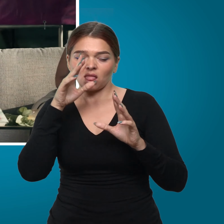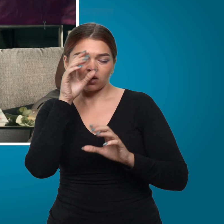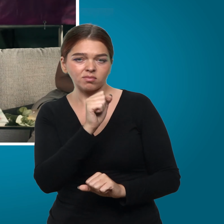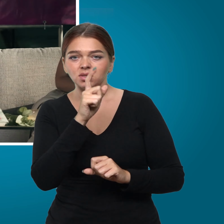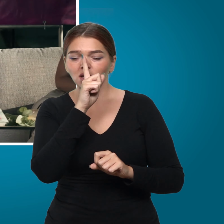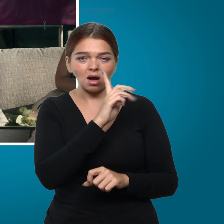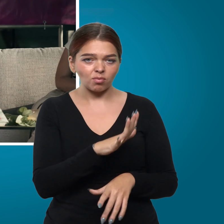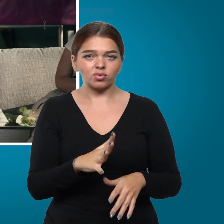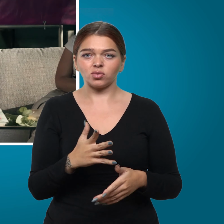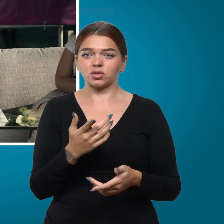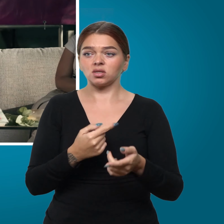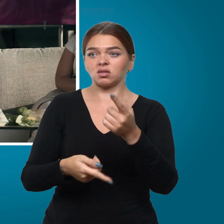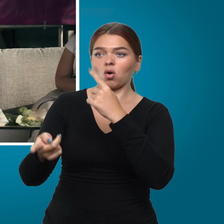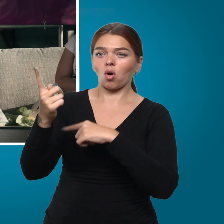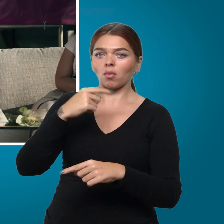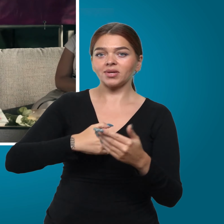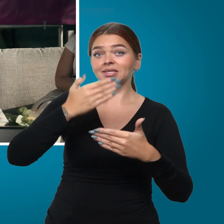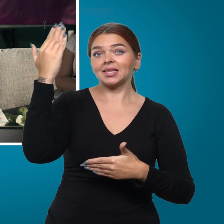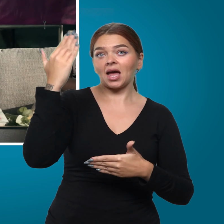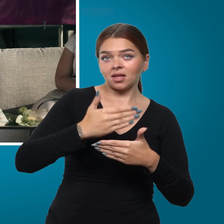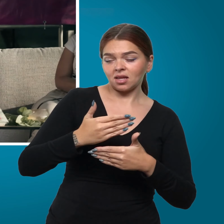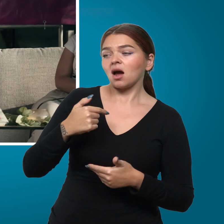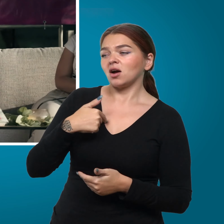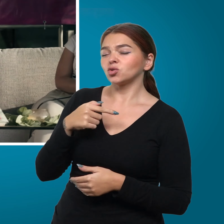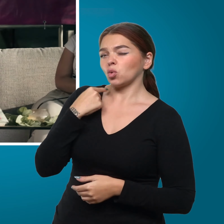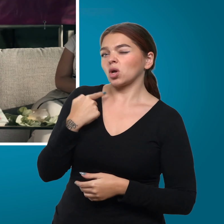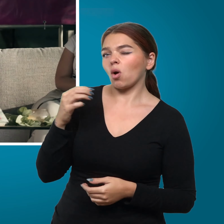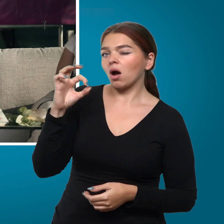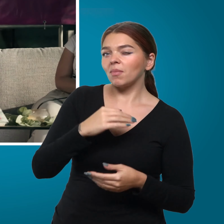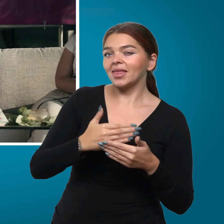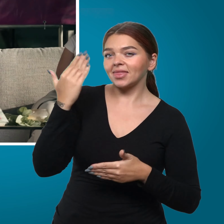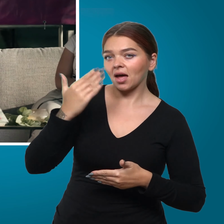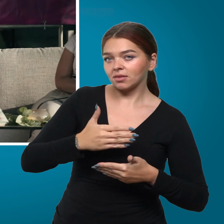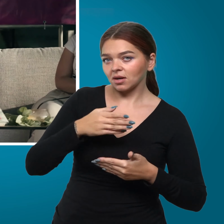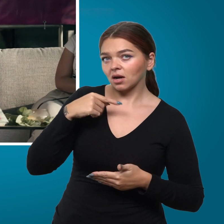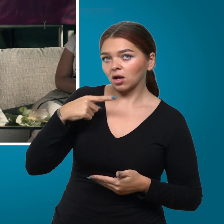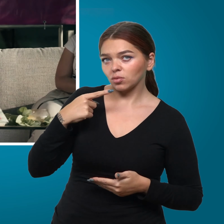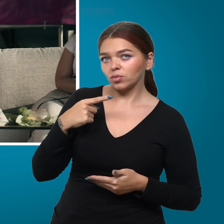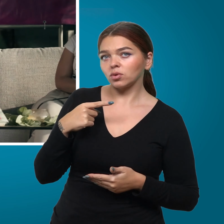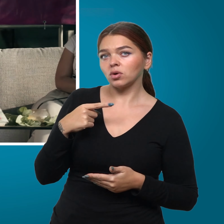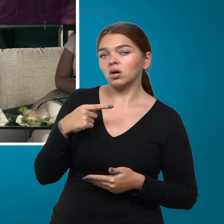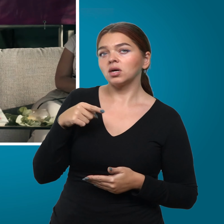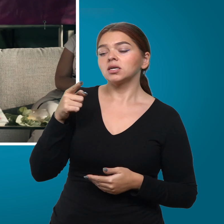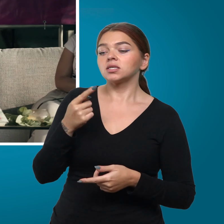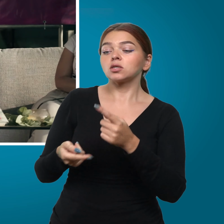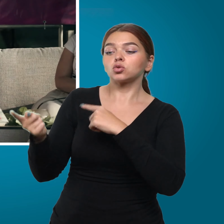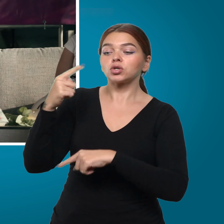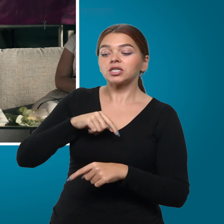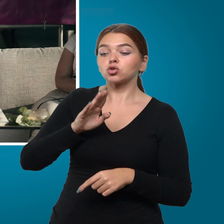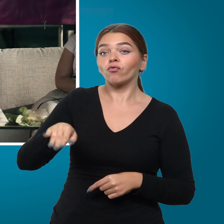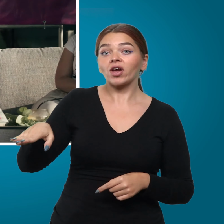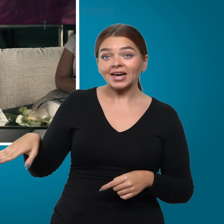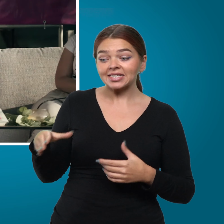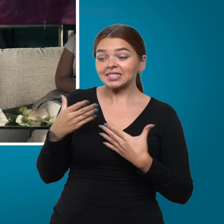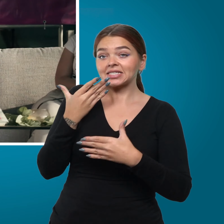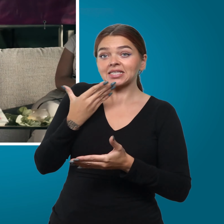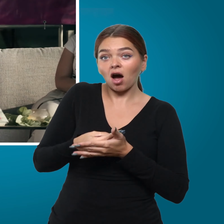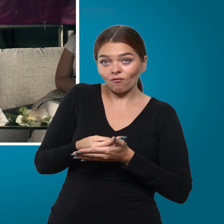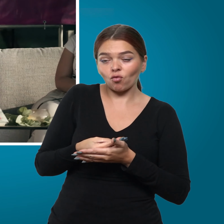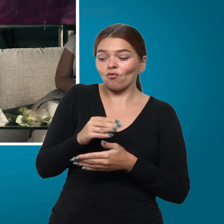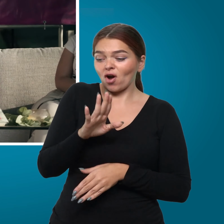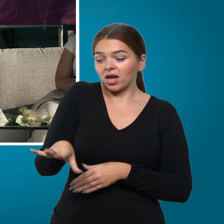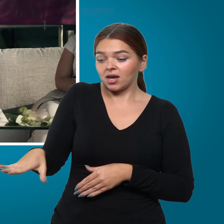vaikais. Tai jau bus po, sakykime, 10-15, gali būti 20, gali būti metų. Didžiulis, didžiulis tarpas.